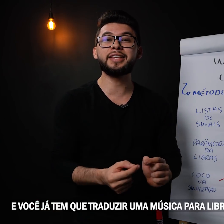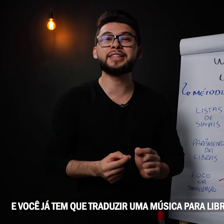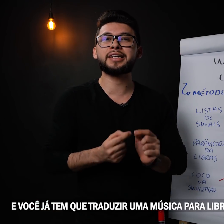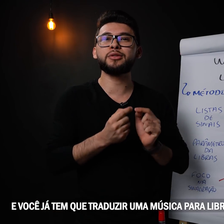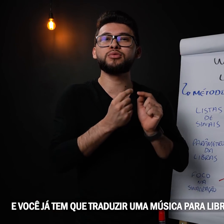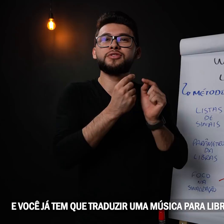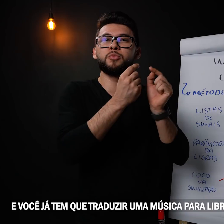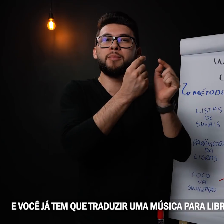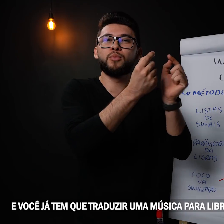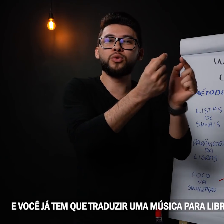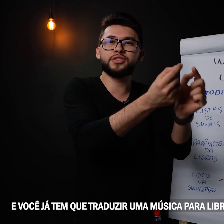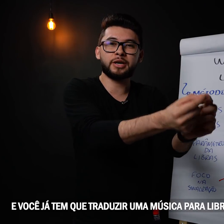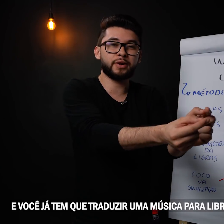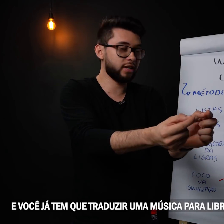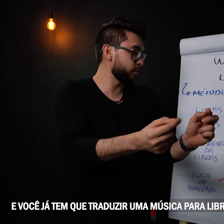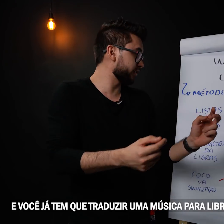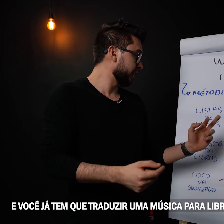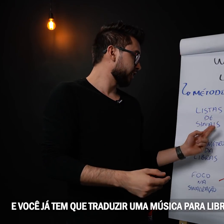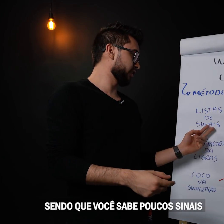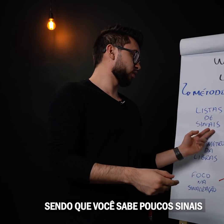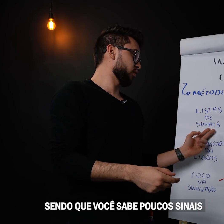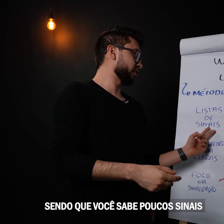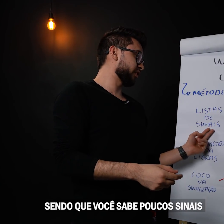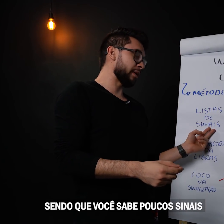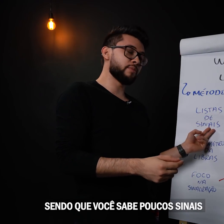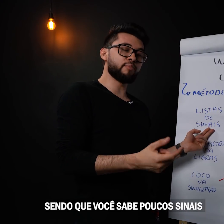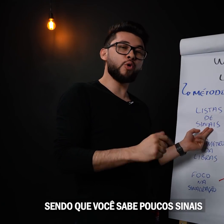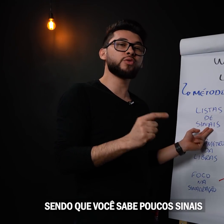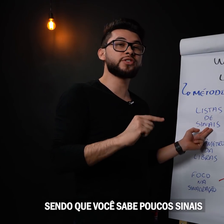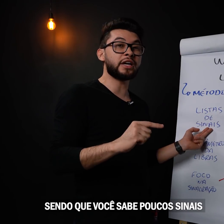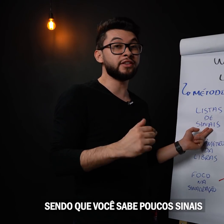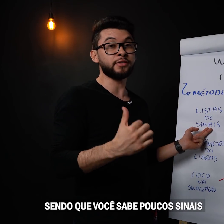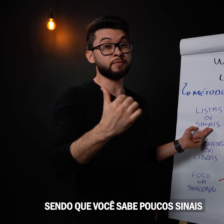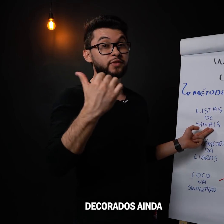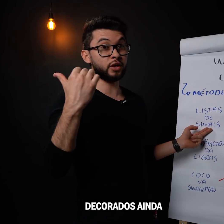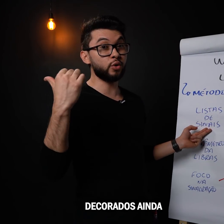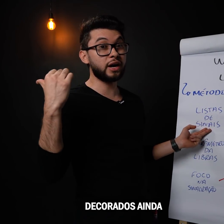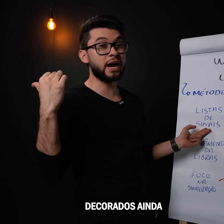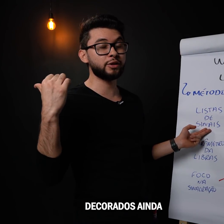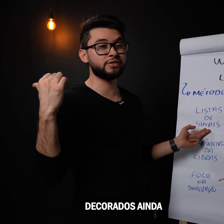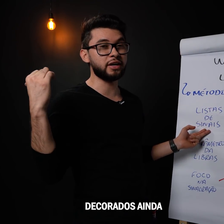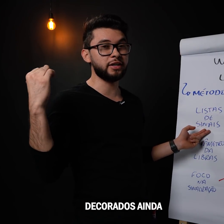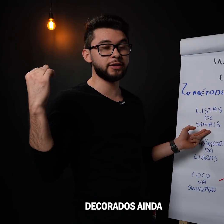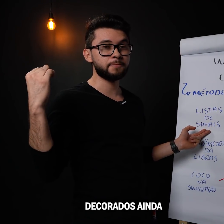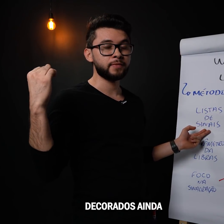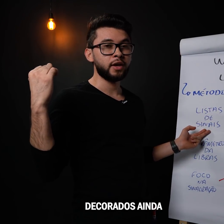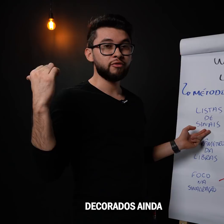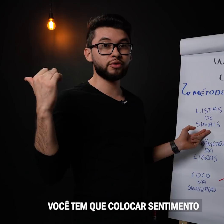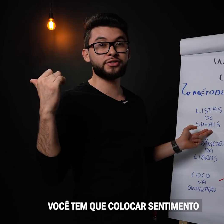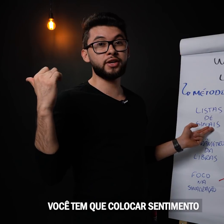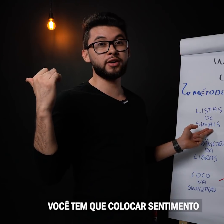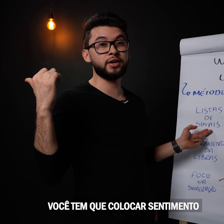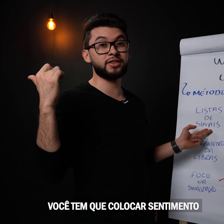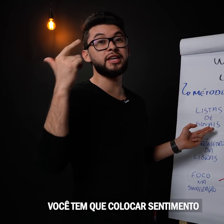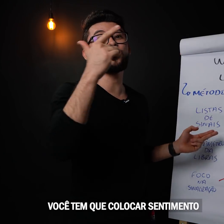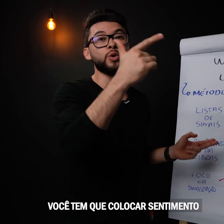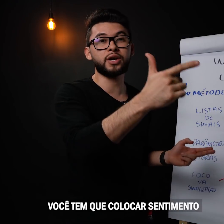que traduzir uma música para Libras, sendo que você sabe poucos sinais, decorados ainda. Você tem que